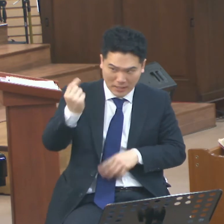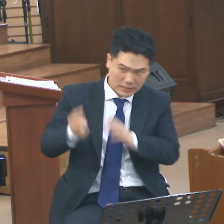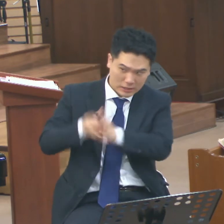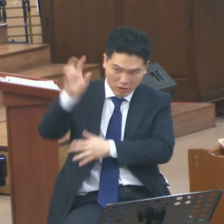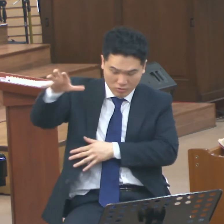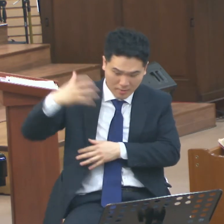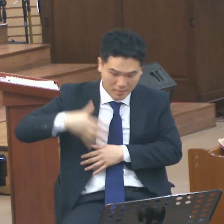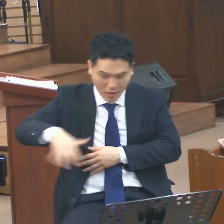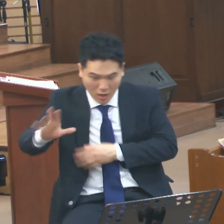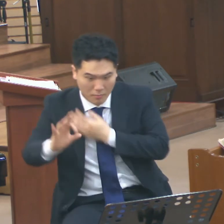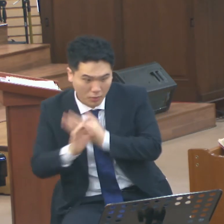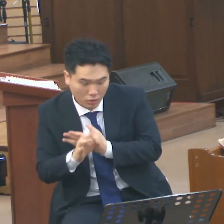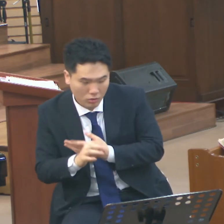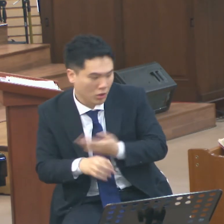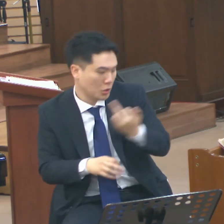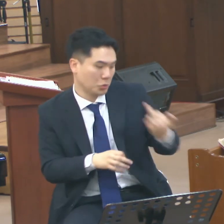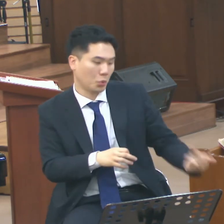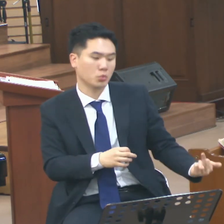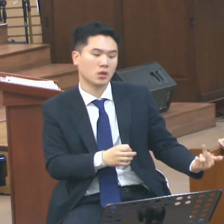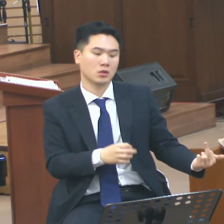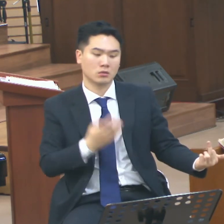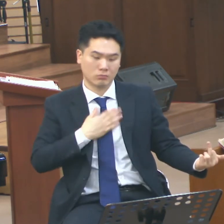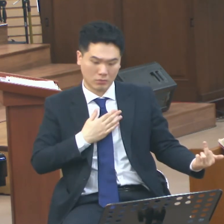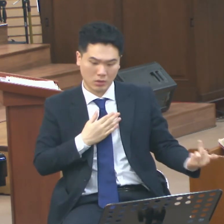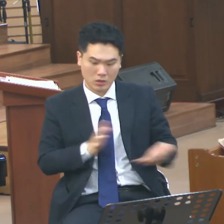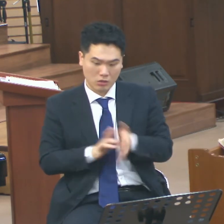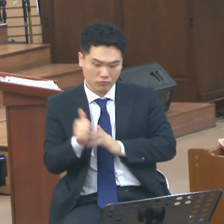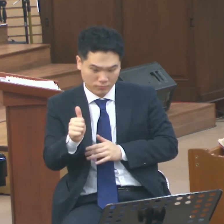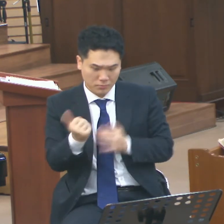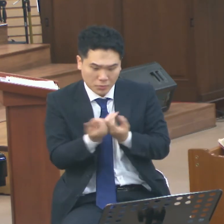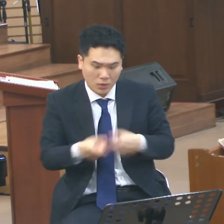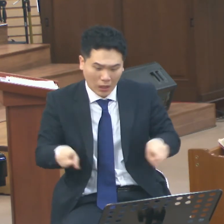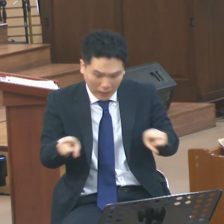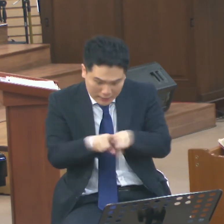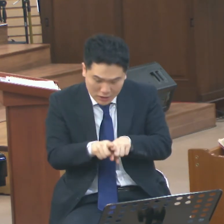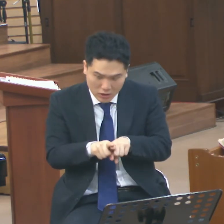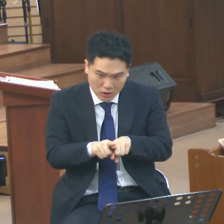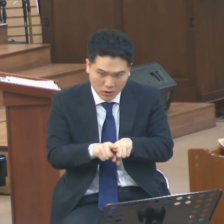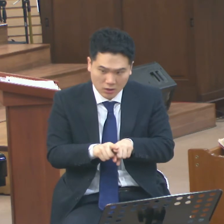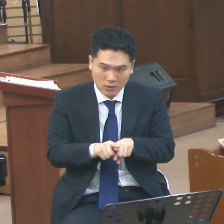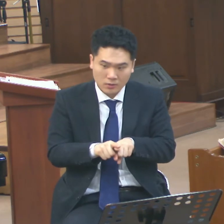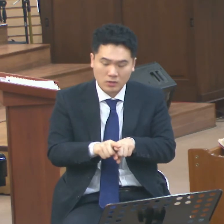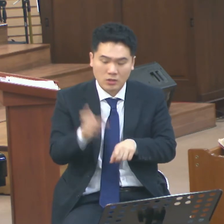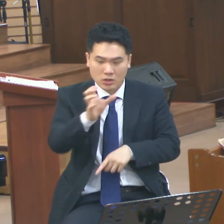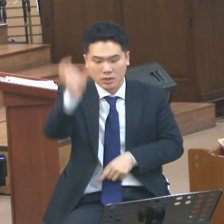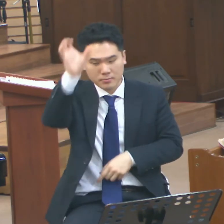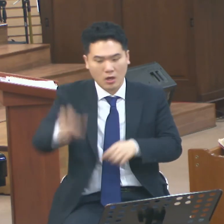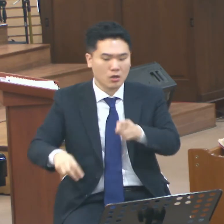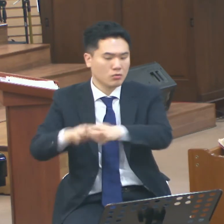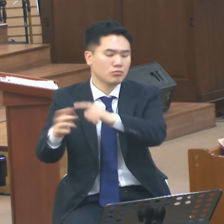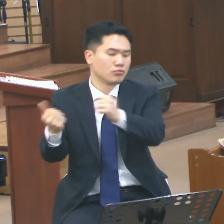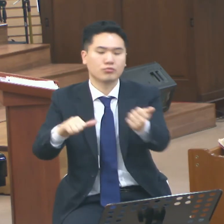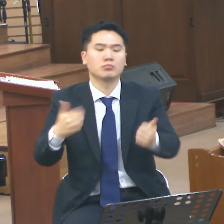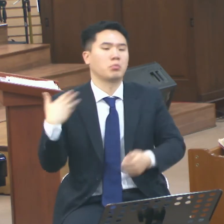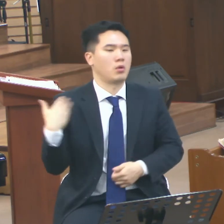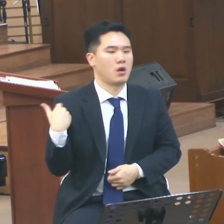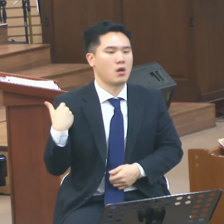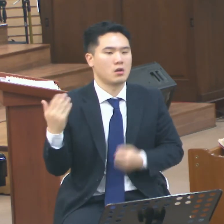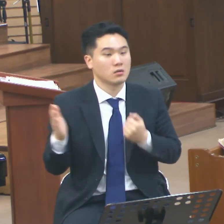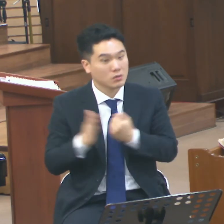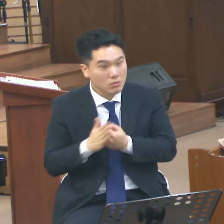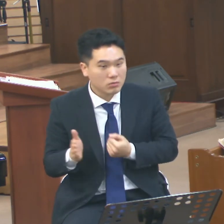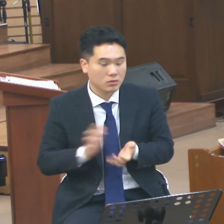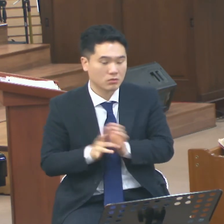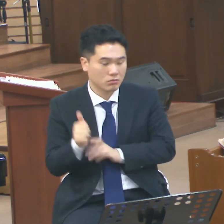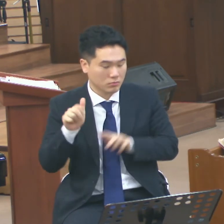위험해지고 예수님이 초막절에 십자가에 죽을 수도 있는 상황이에요. 그러므로 예수님은 죽음이 다가오고 있는 걸 아시기